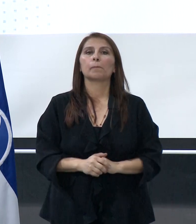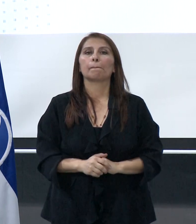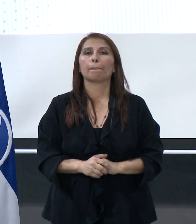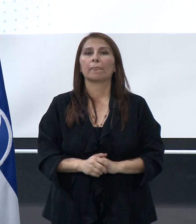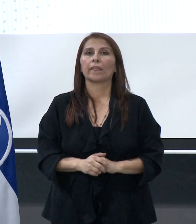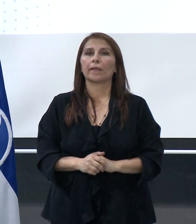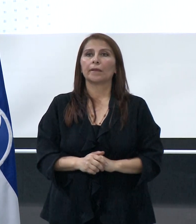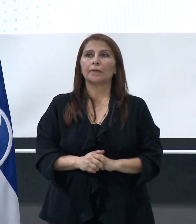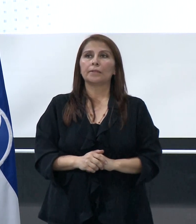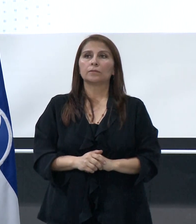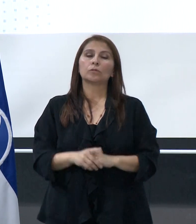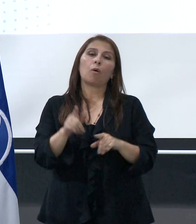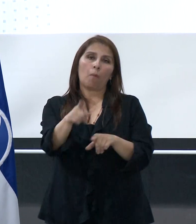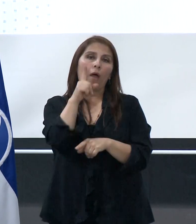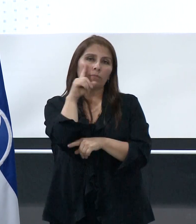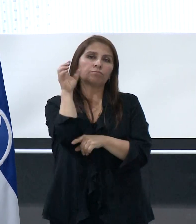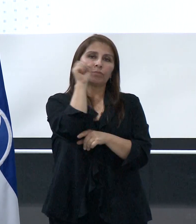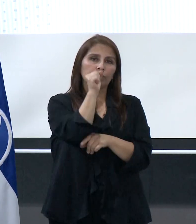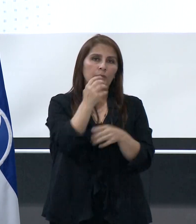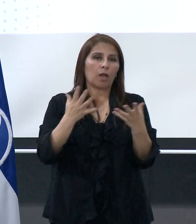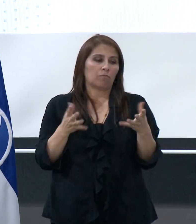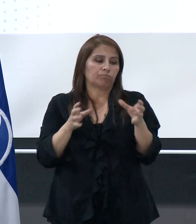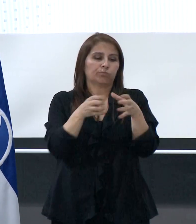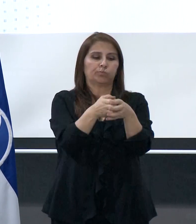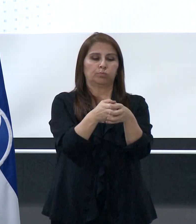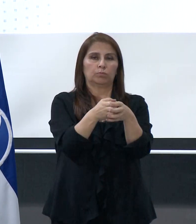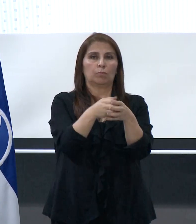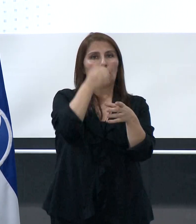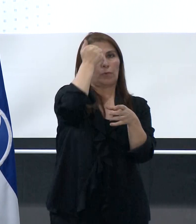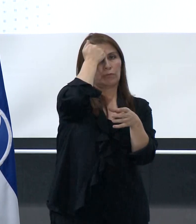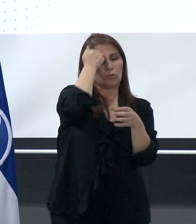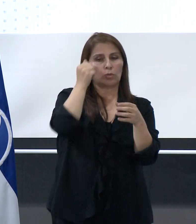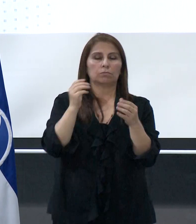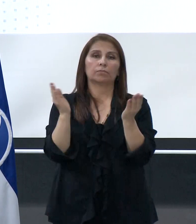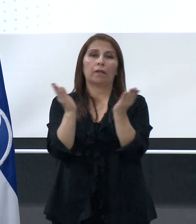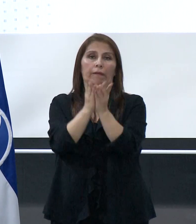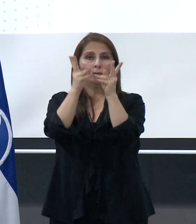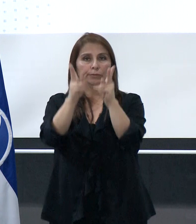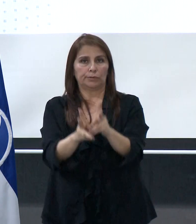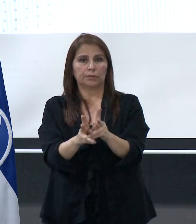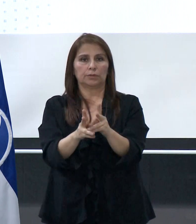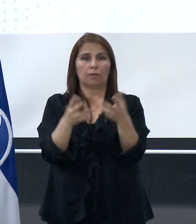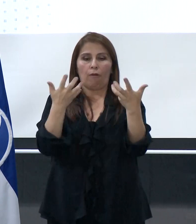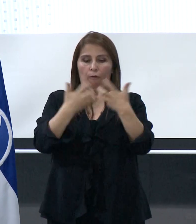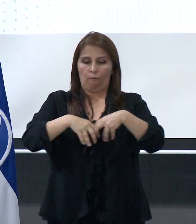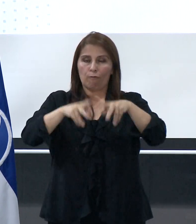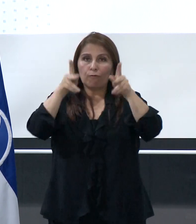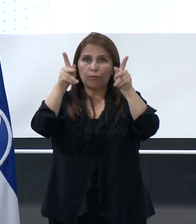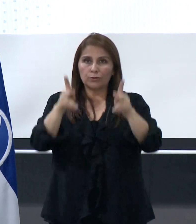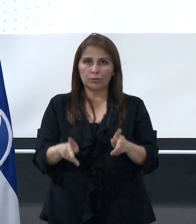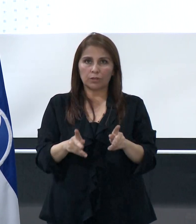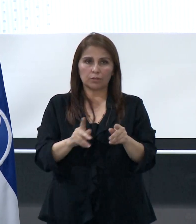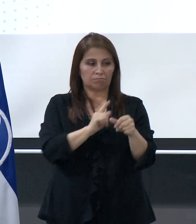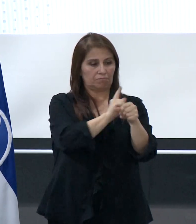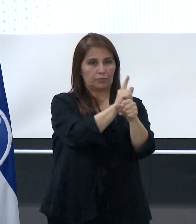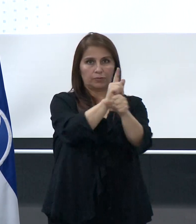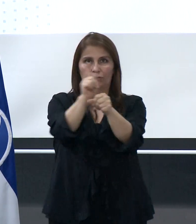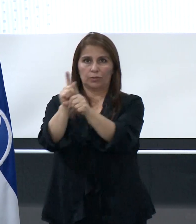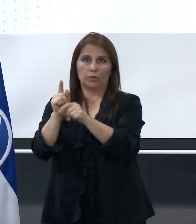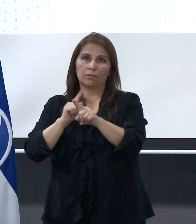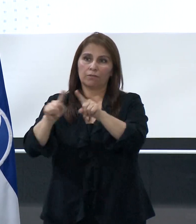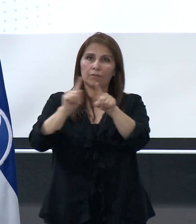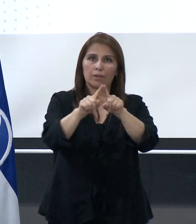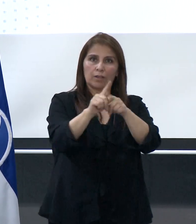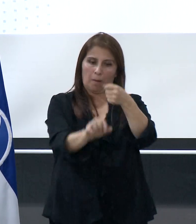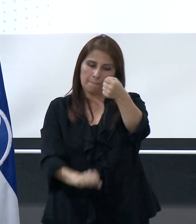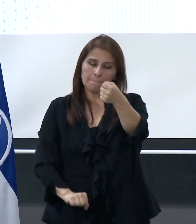como se ha visto hay un equipo de profesores estudiantes funcionarios de distintas facultades soportando esta